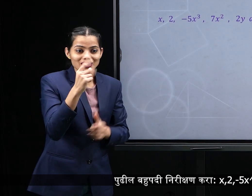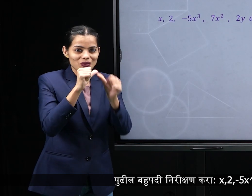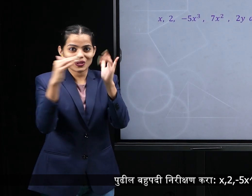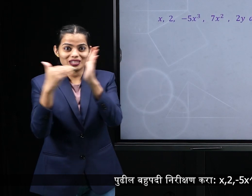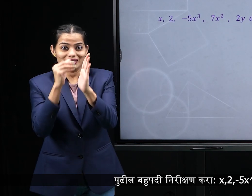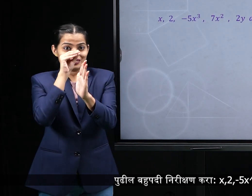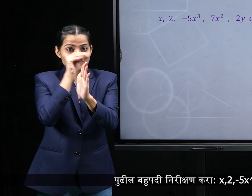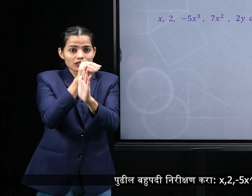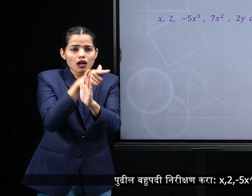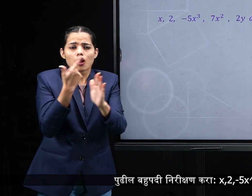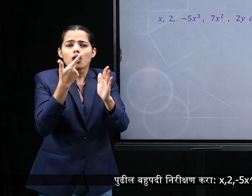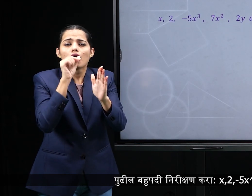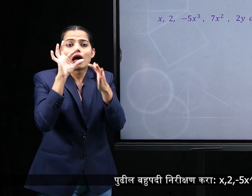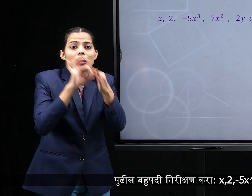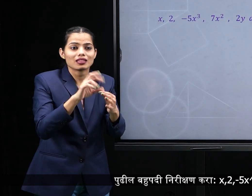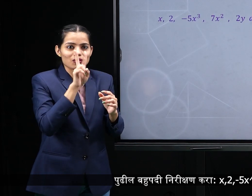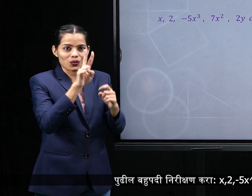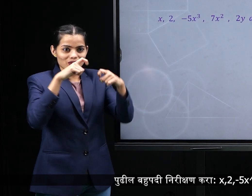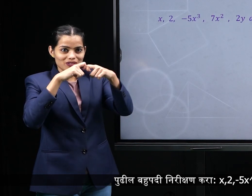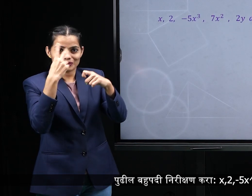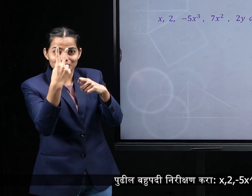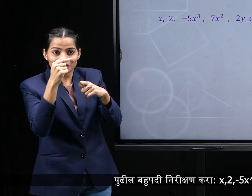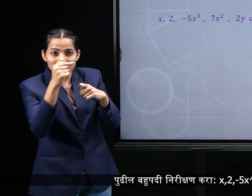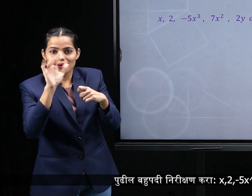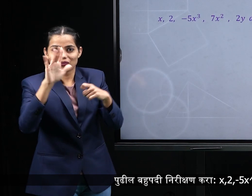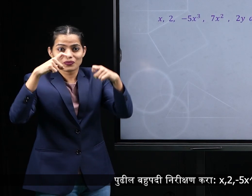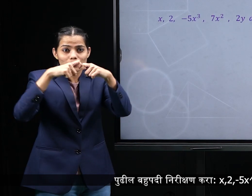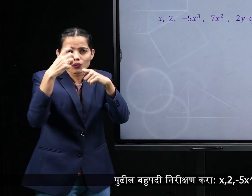पुढील बहुपदी निरीक्षण करा. x,2